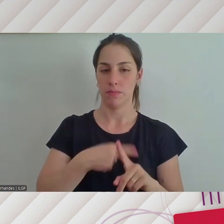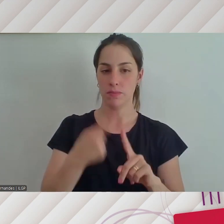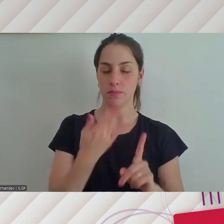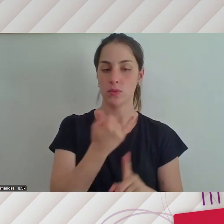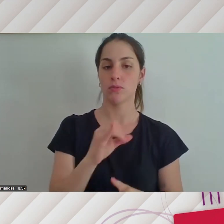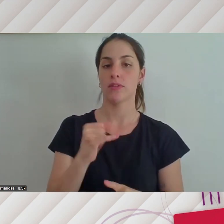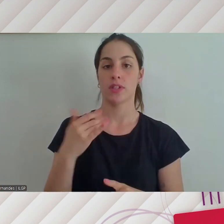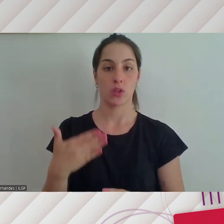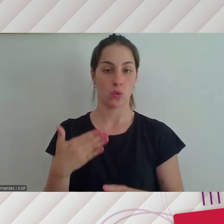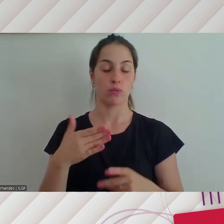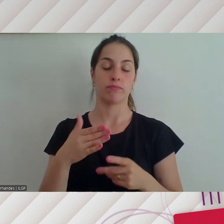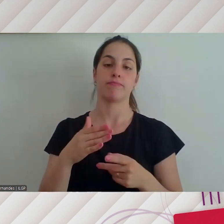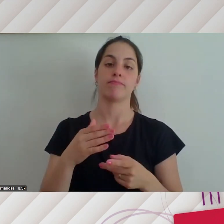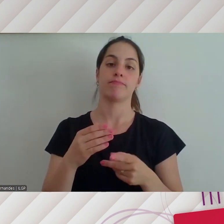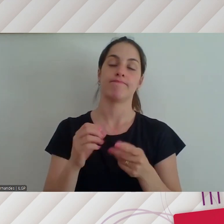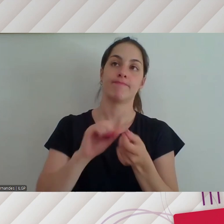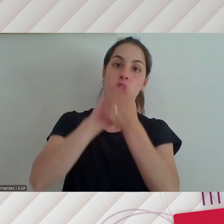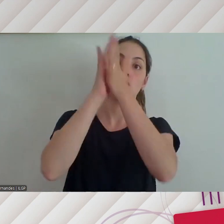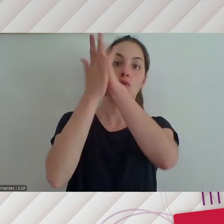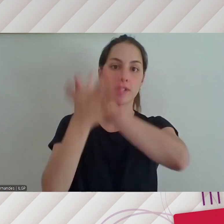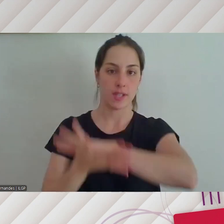2021, julgo que é importante